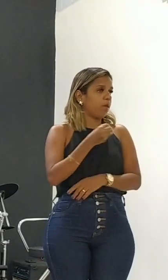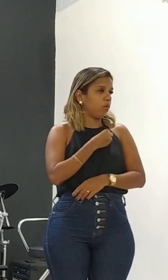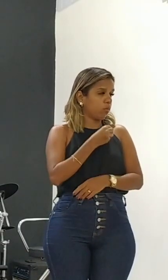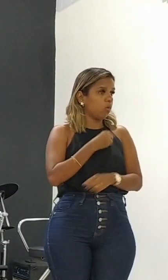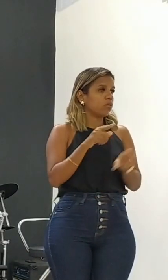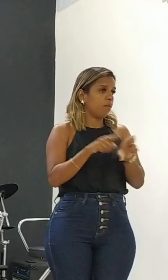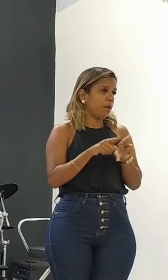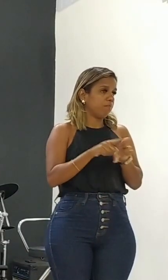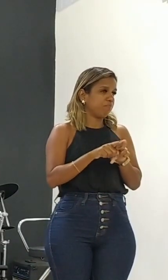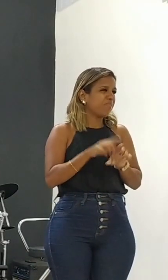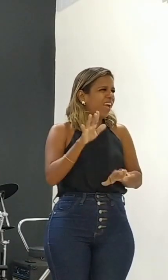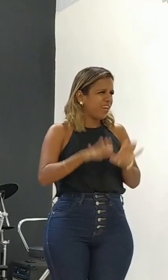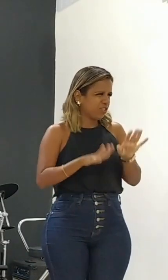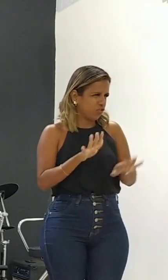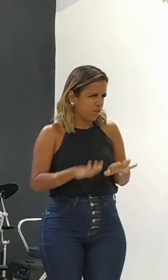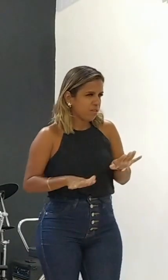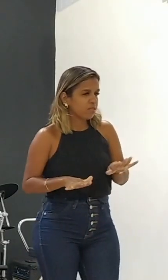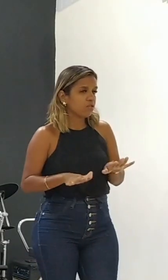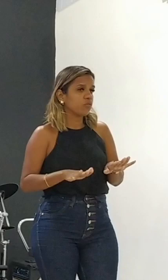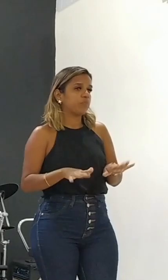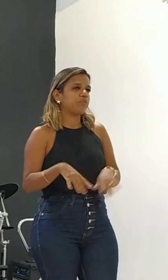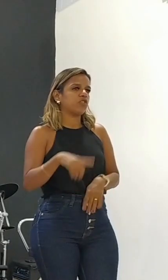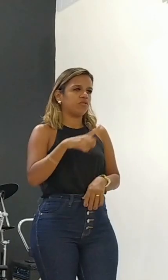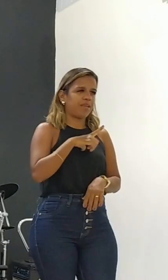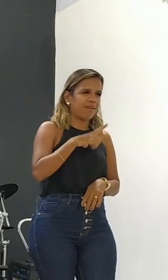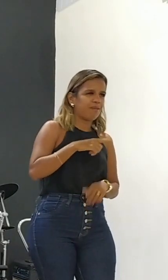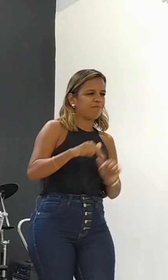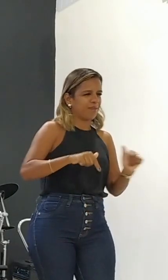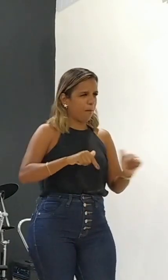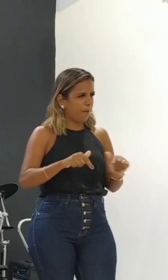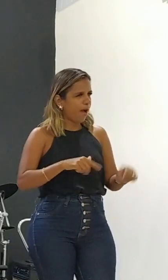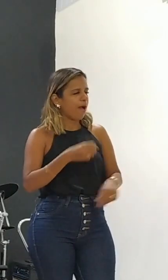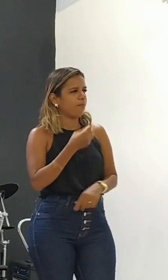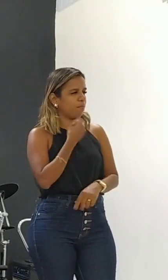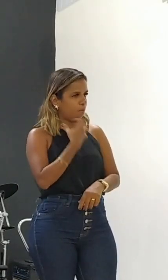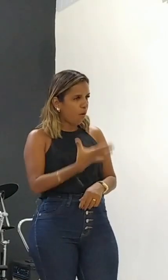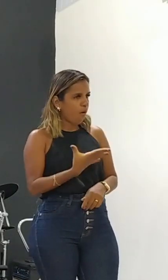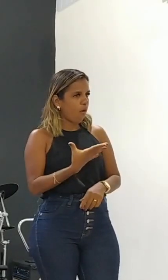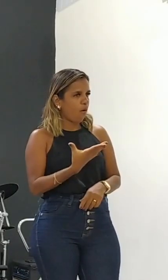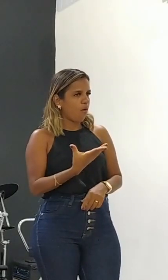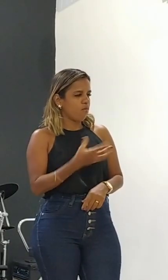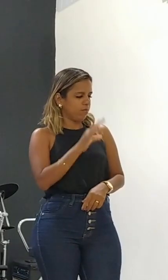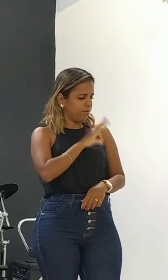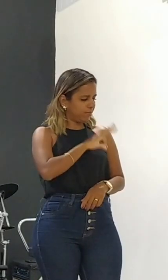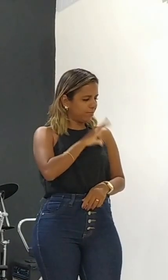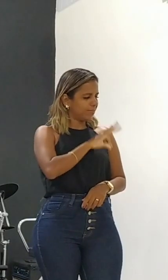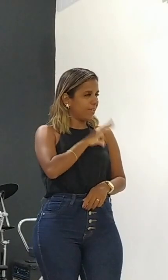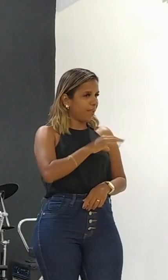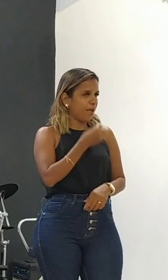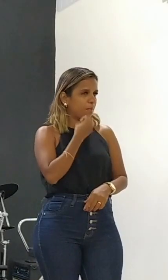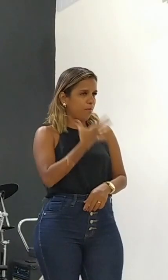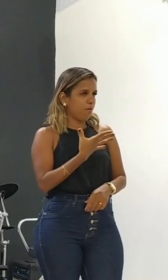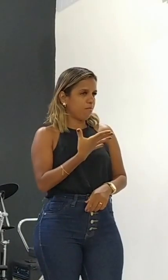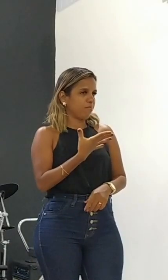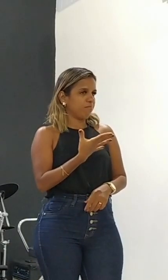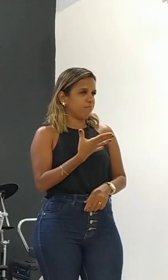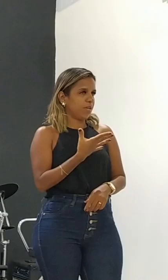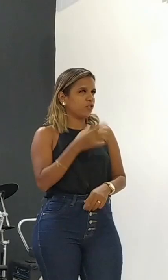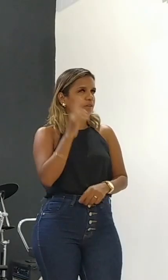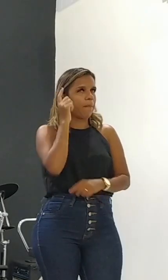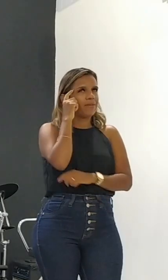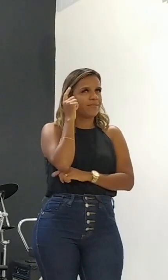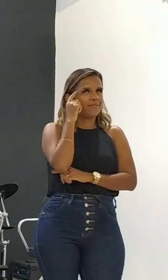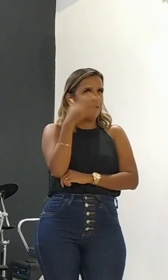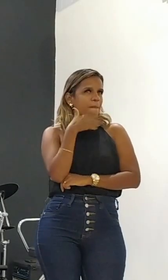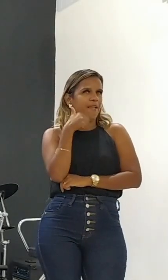gente tem emprego, a gente está com, né, a gente tem um dinheirinho no banco para as horas difíceis, a gente fica achando que a gente não tem pecado,